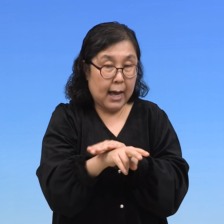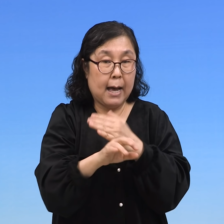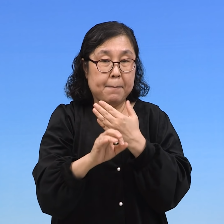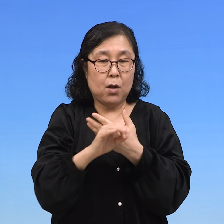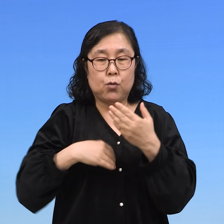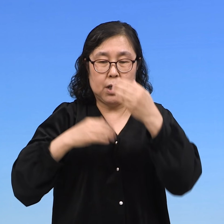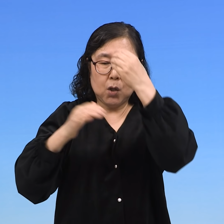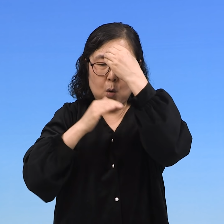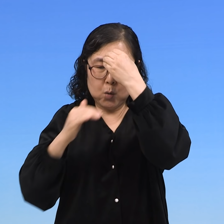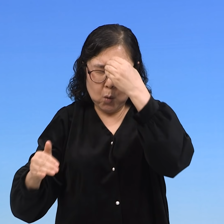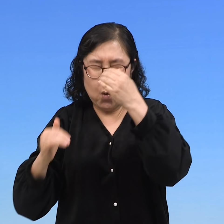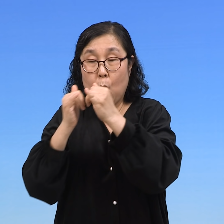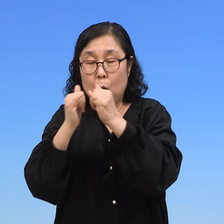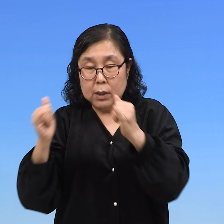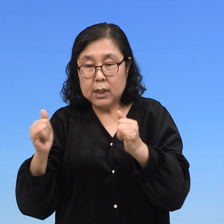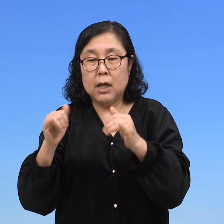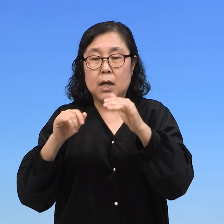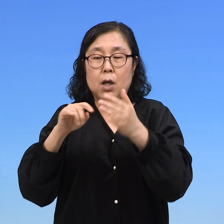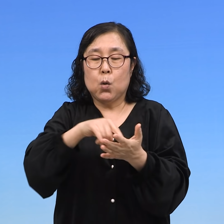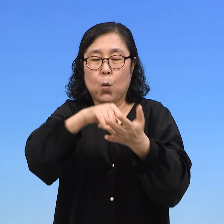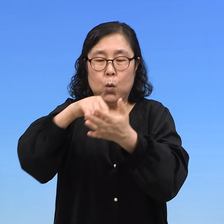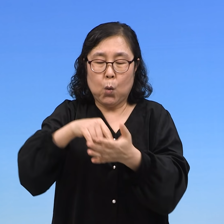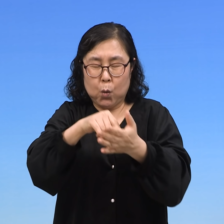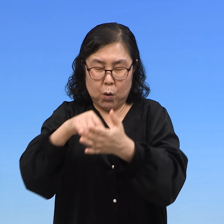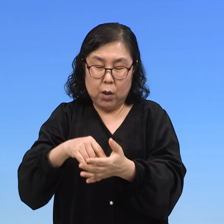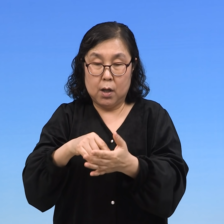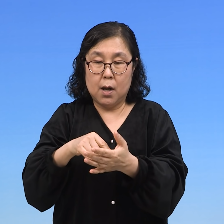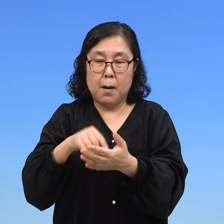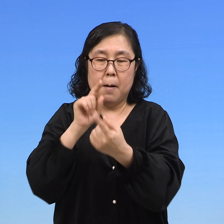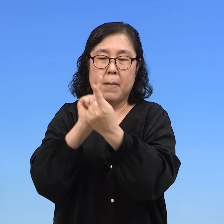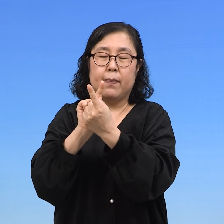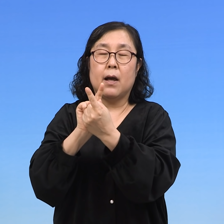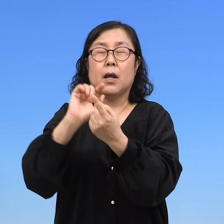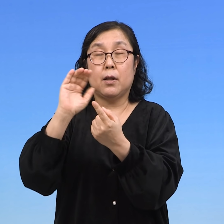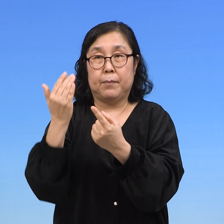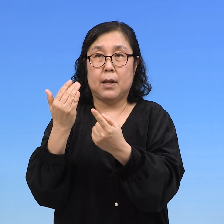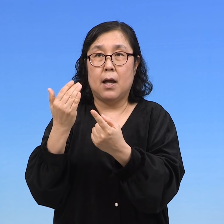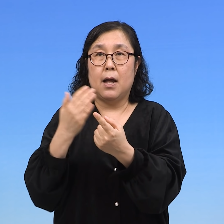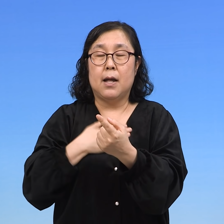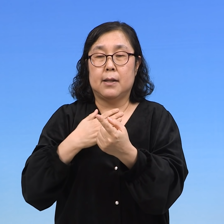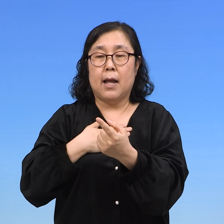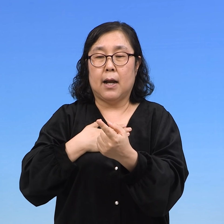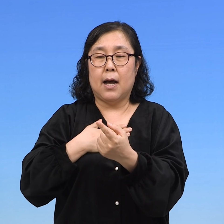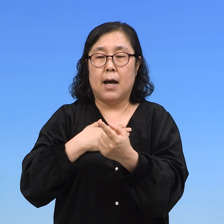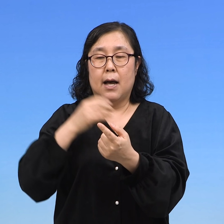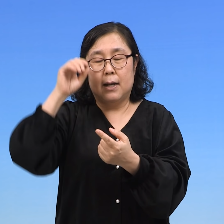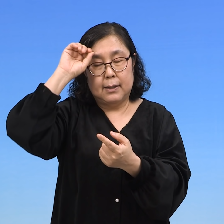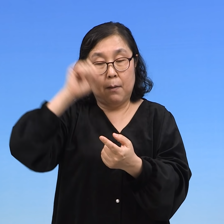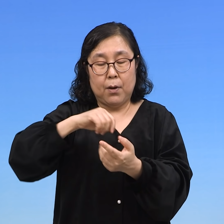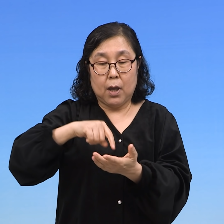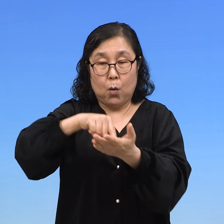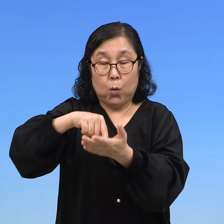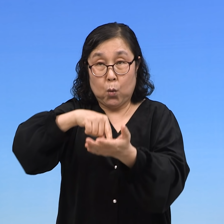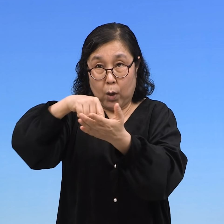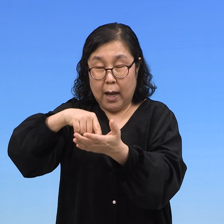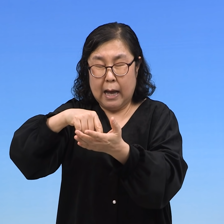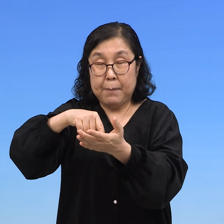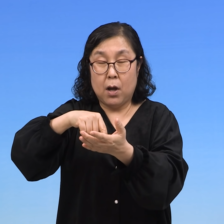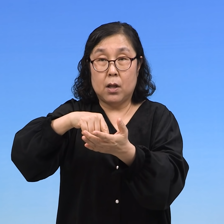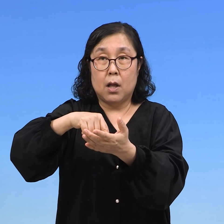양선될 거라고 생각해요 제가 새벽마다 고독하면 성도님들의 고독이 해결될 줄로 저는 믿습니다